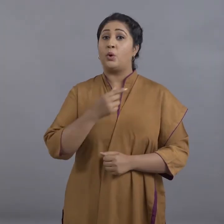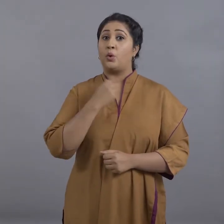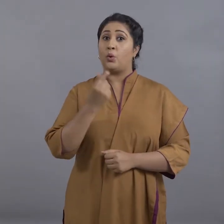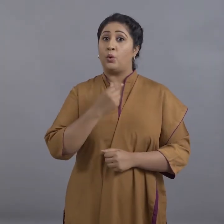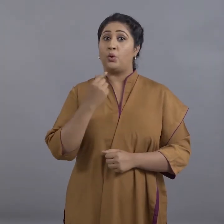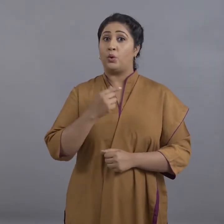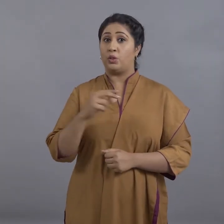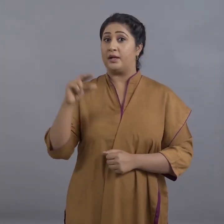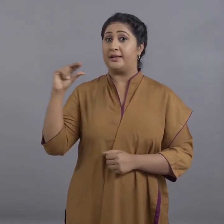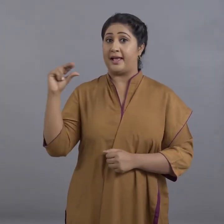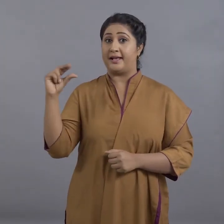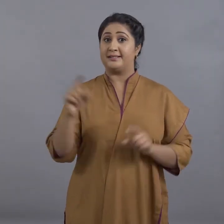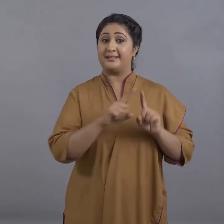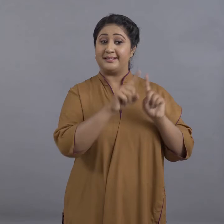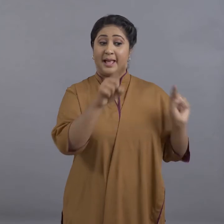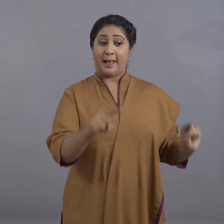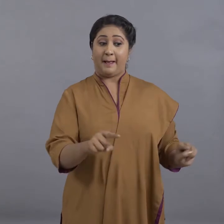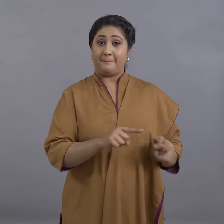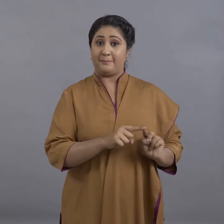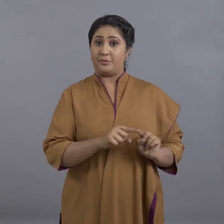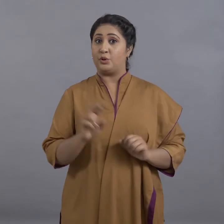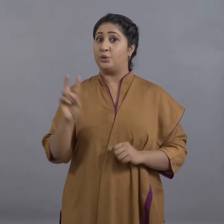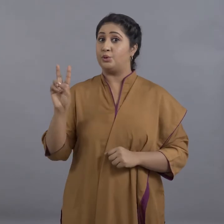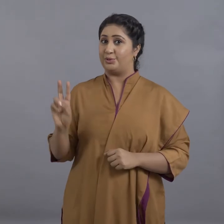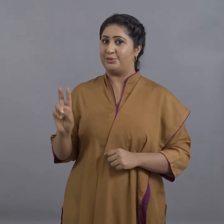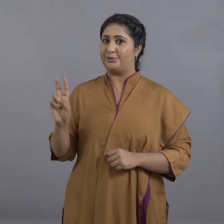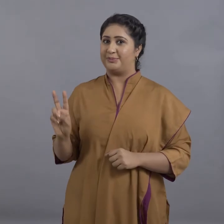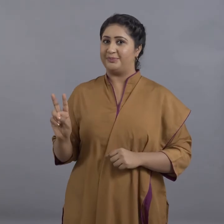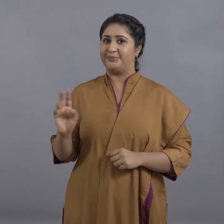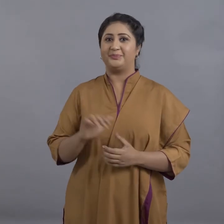Urdu test sample 2 key words.